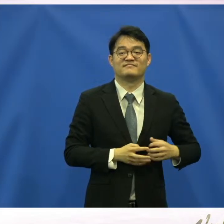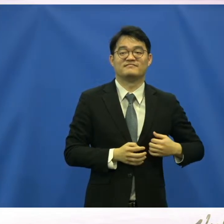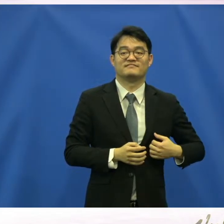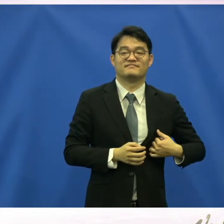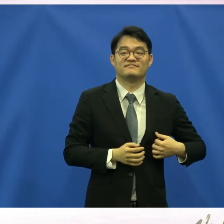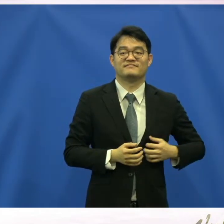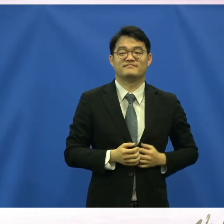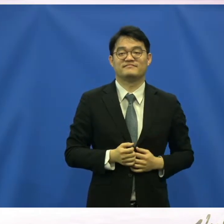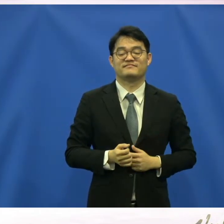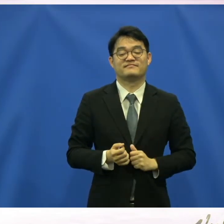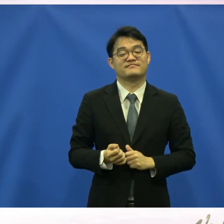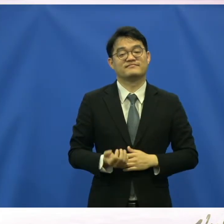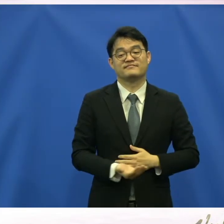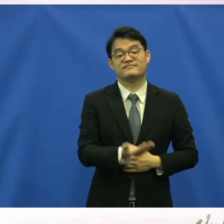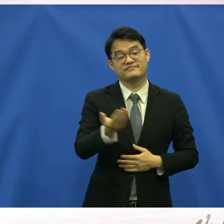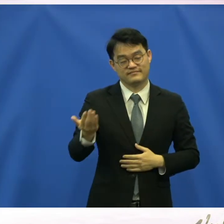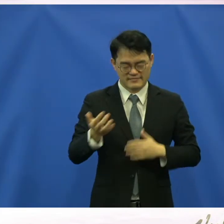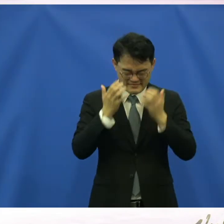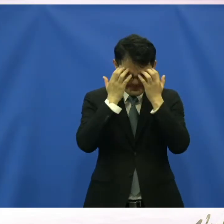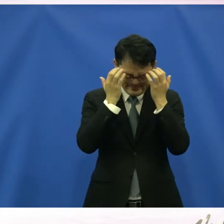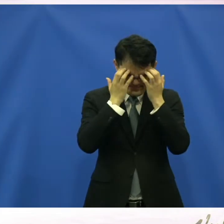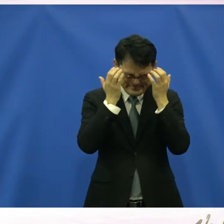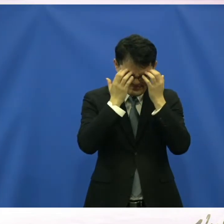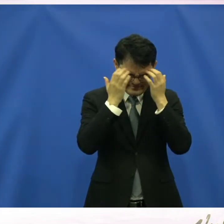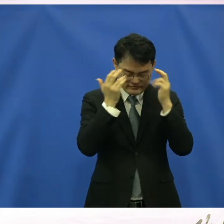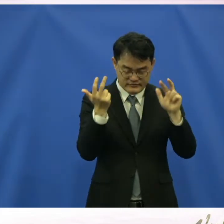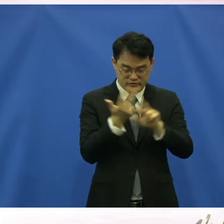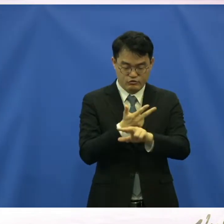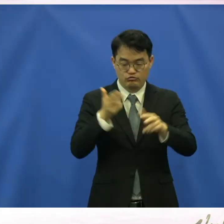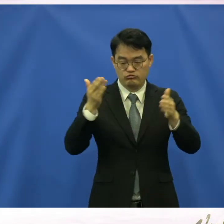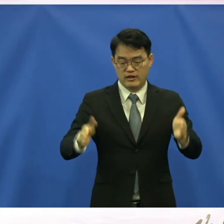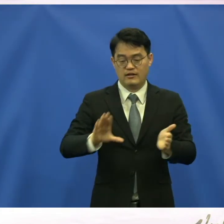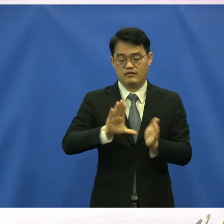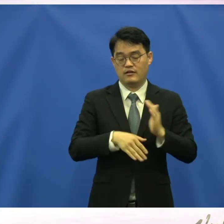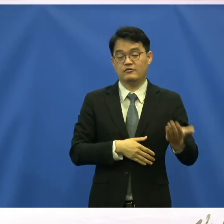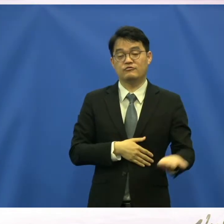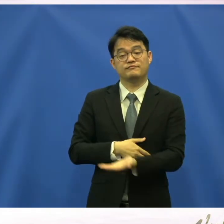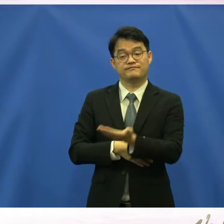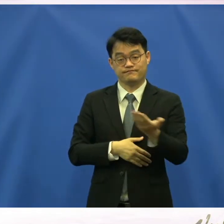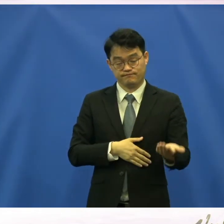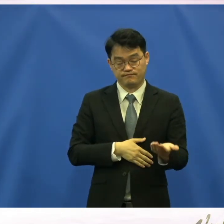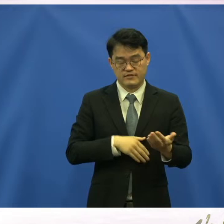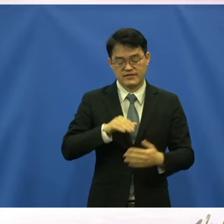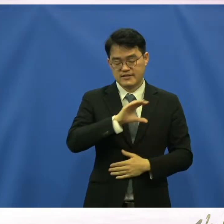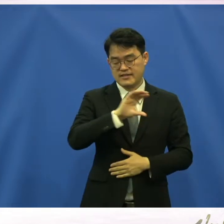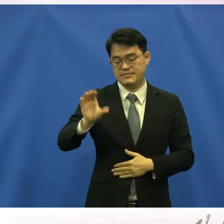자, 이런 고난 주간에 우리가 십자가를 묵상할 수 있어서 감사하고요.